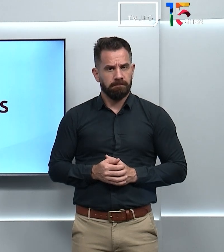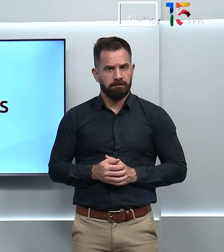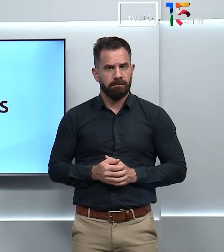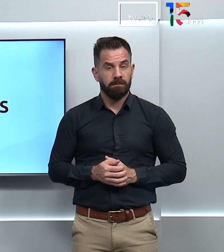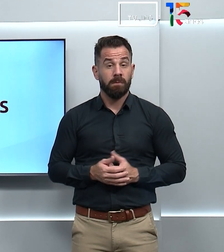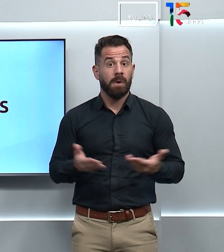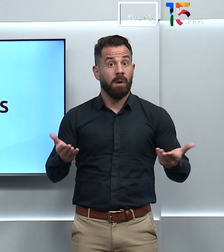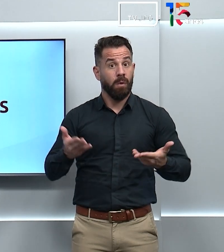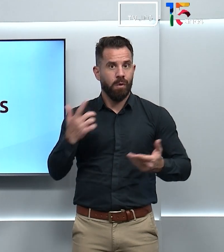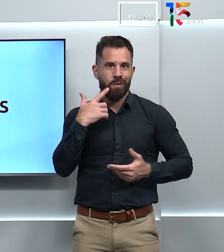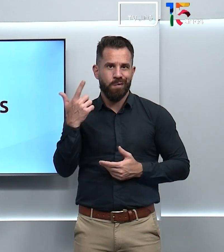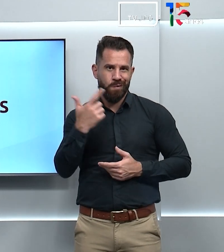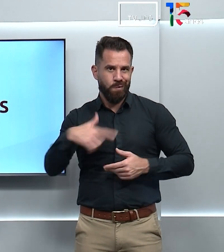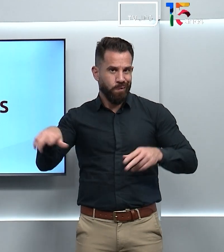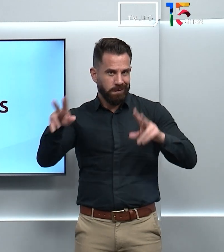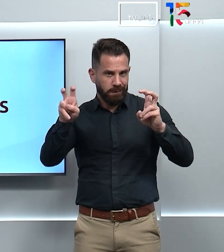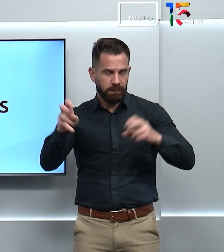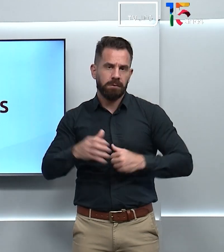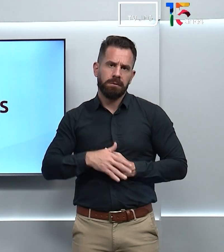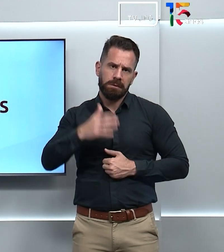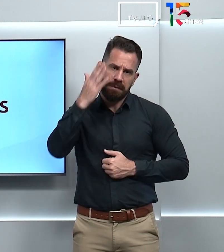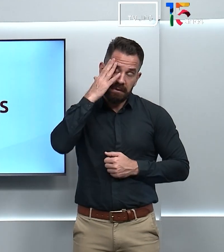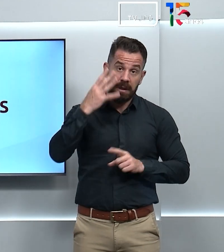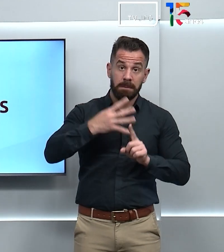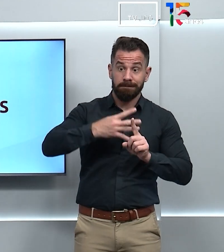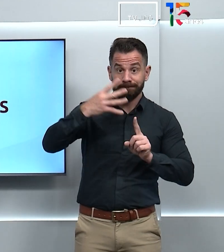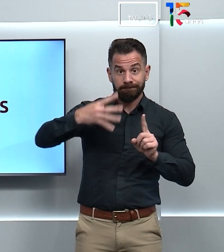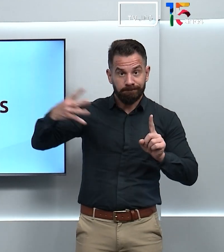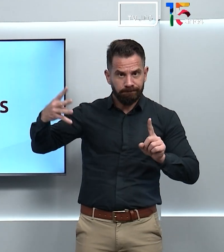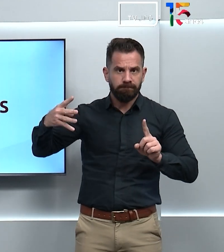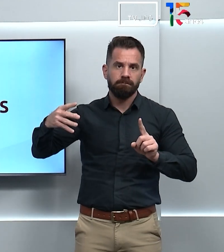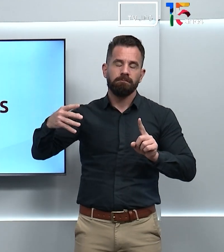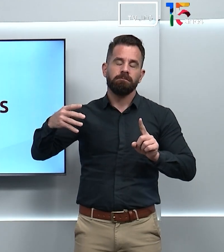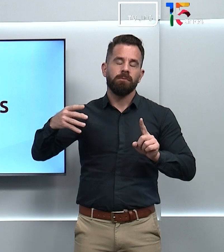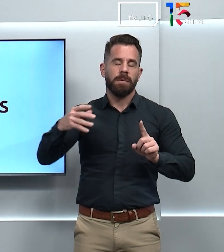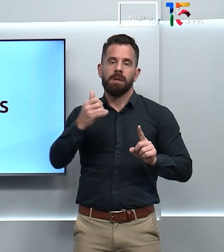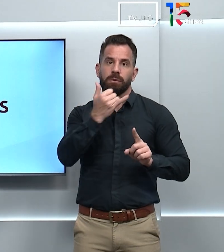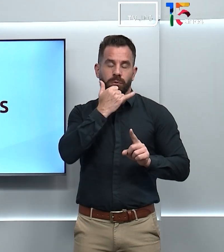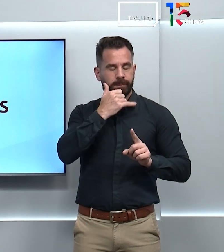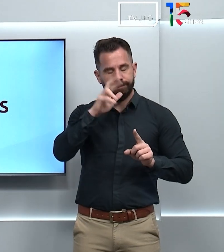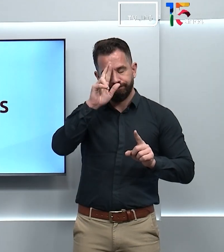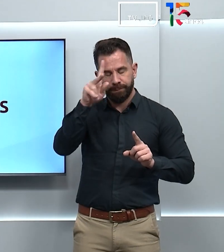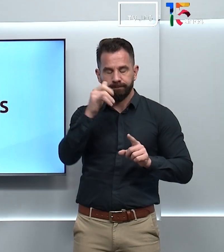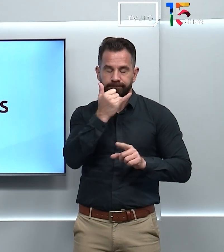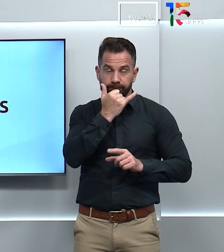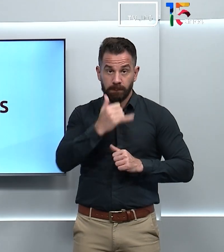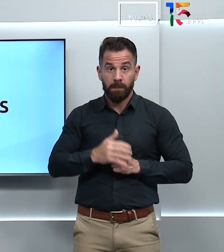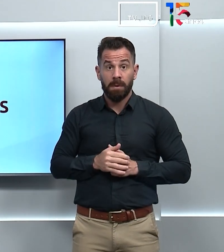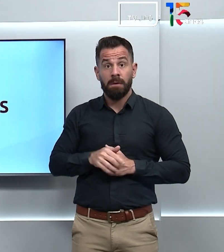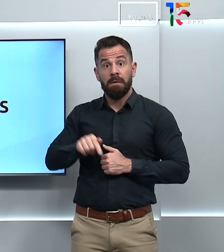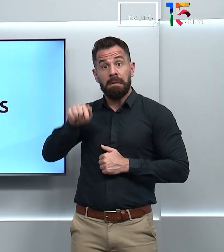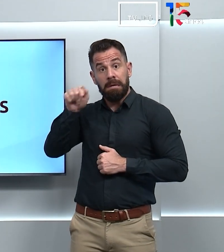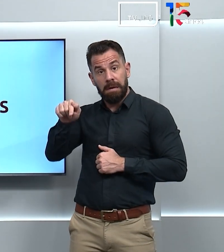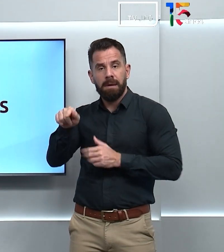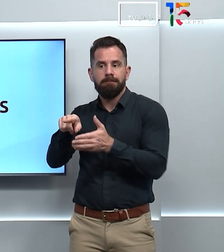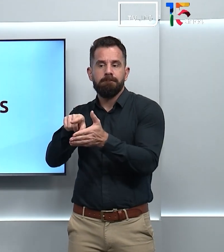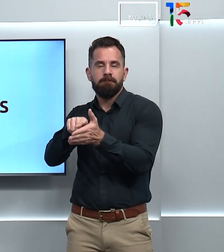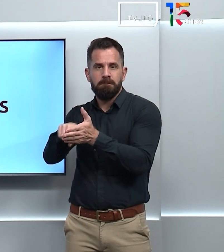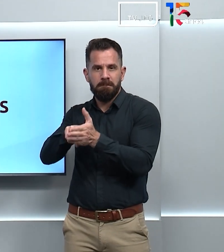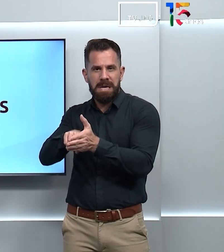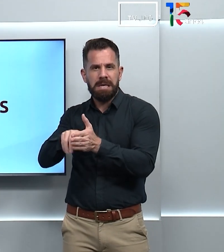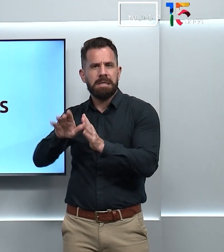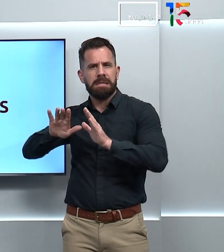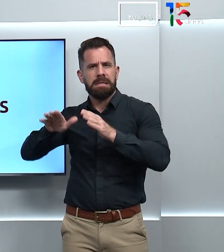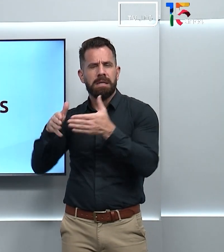Seguindo então, 2024 foi marcado por um alto consumo de remédios para a perda de peso. Pesquisas mostram que se o uso